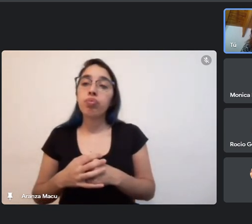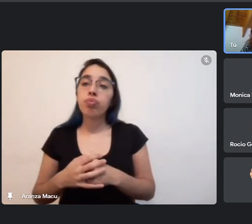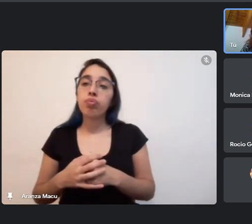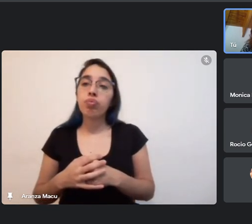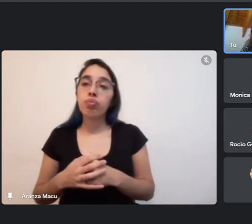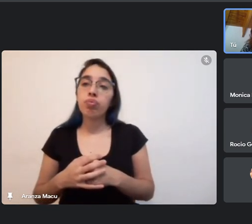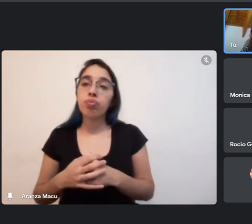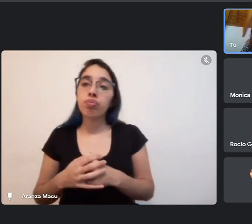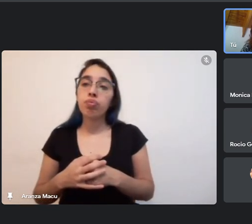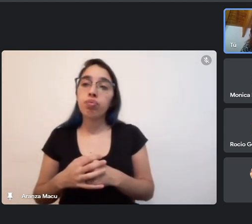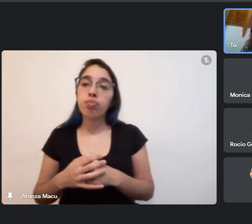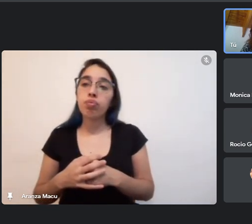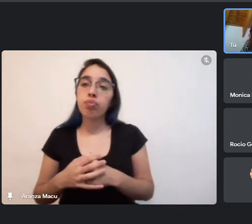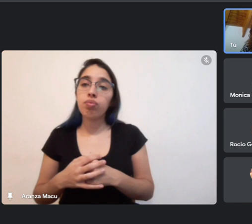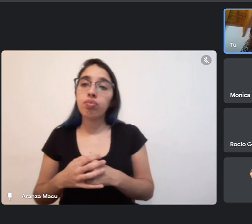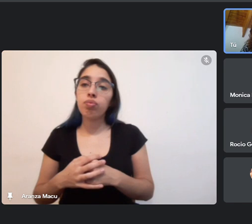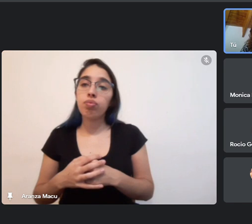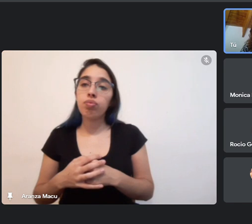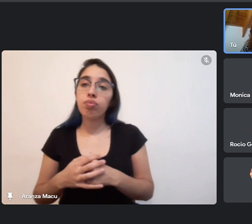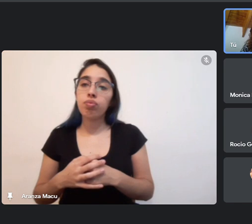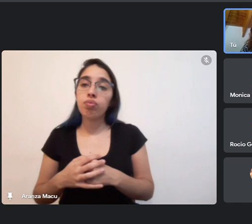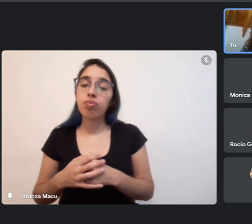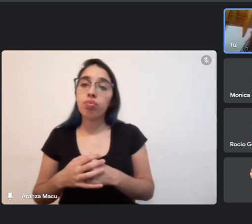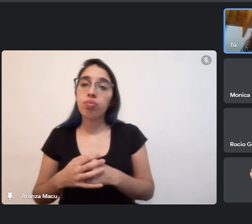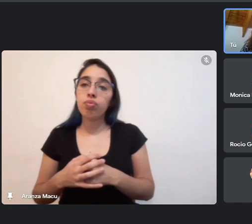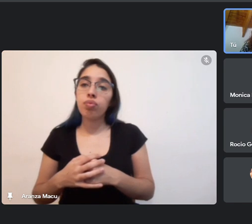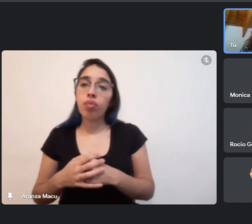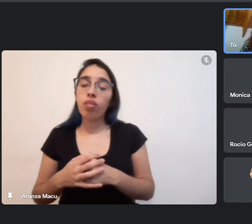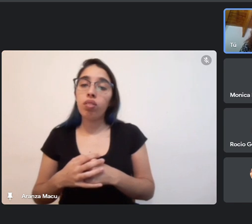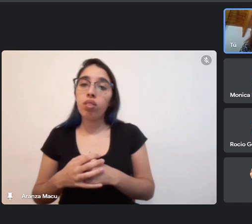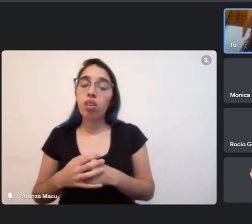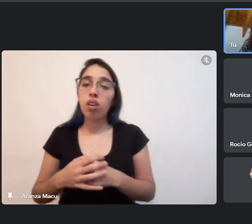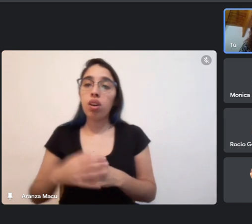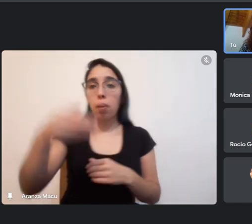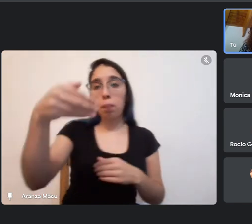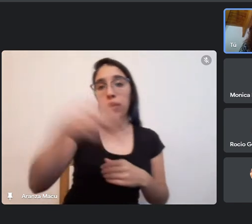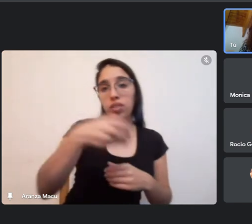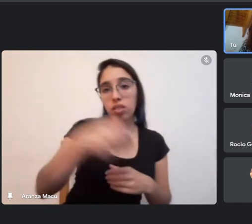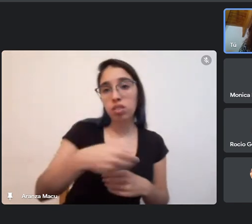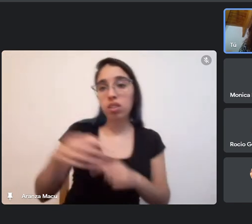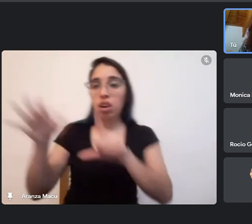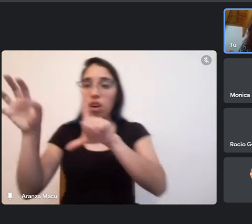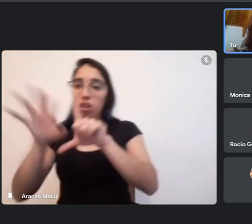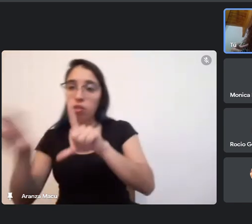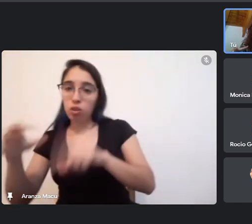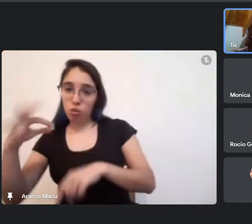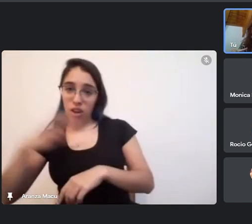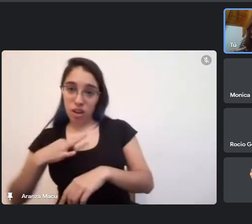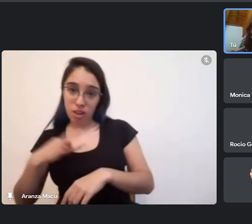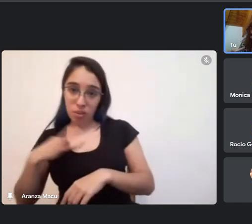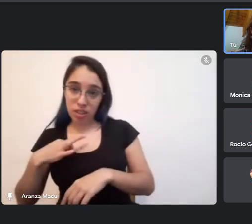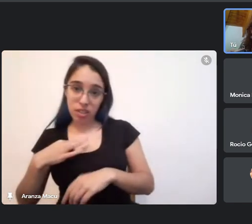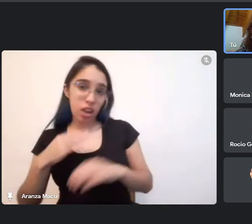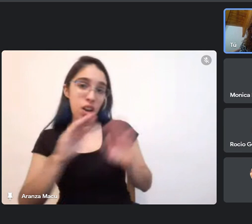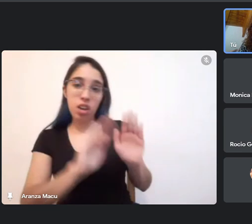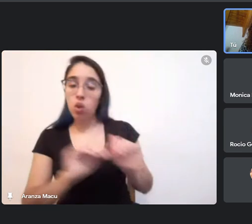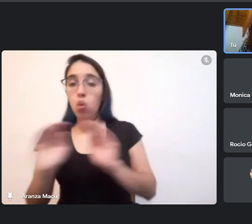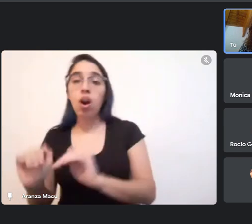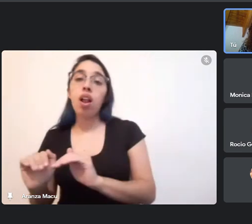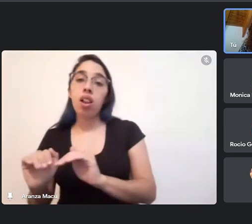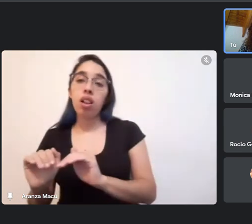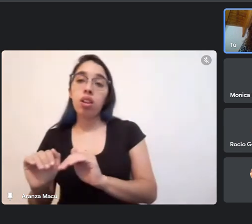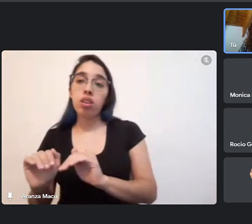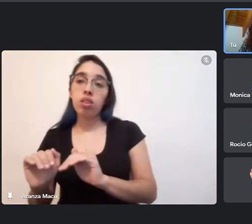que el resto de las carreras presenciales, entonces tomamos de esa manera porque más o menos era un número de estudiantes que se podía